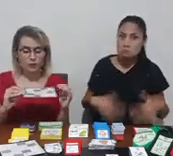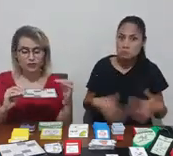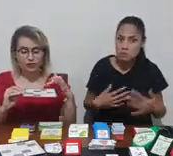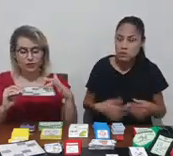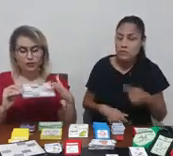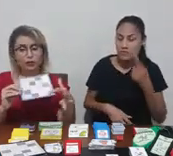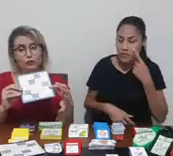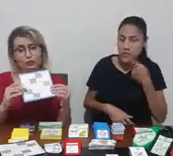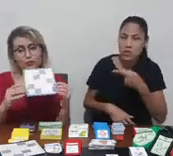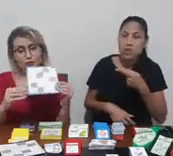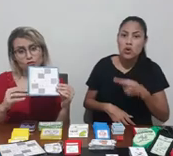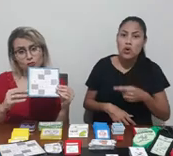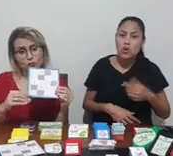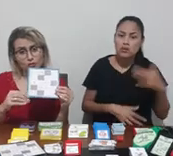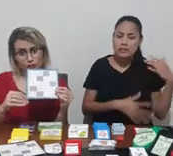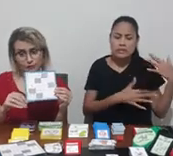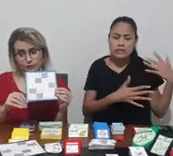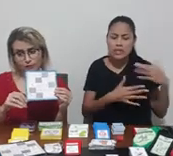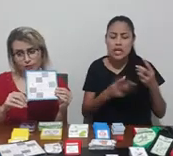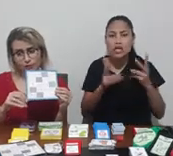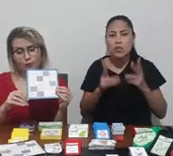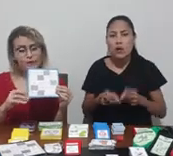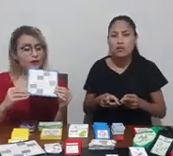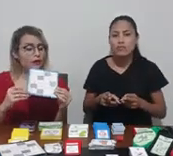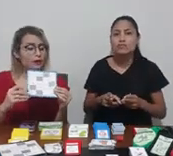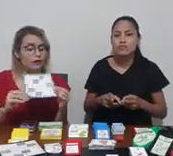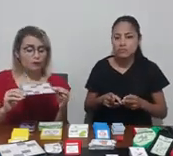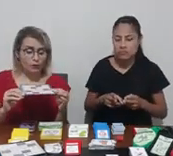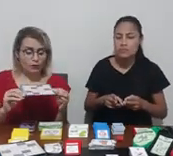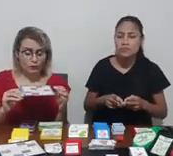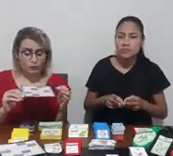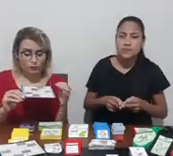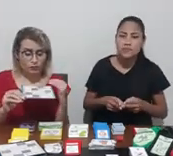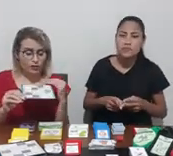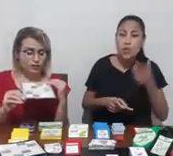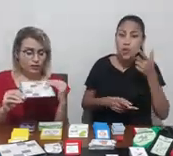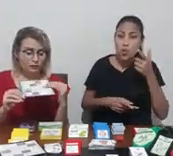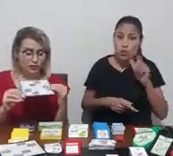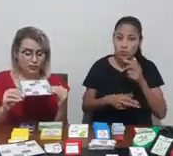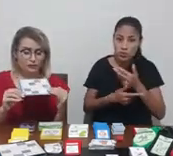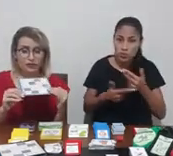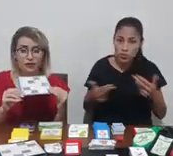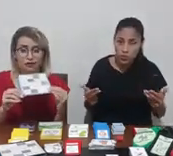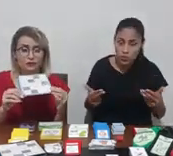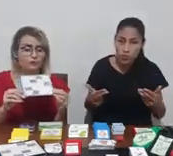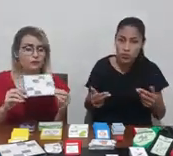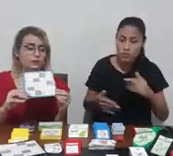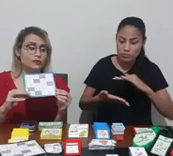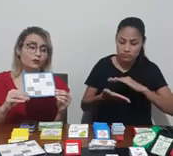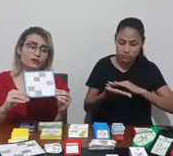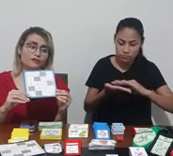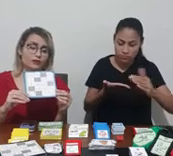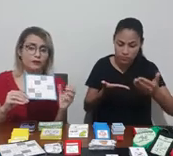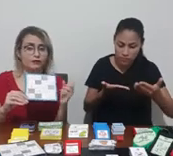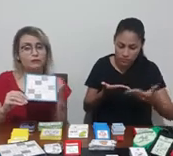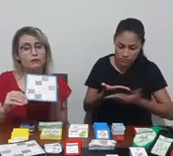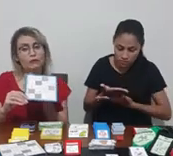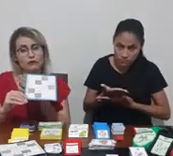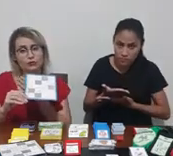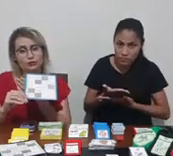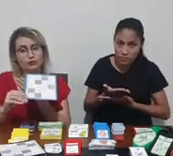com o passar do tempo ele continua do mesmo jeito, tá bom? Uma outra coisa, por ele ser em plastificado, se eu